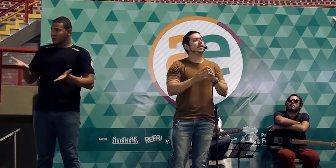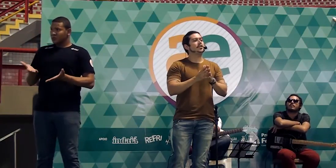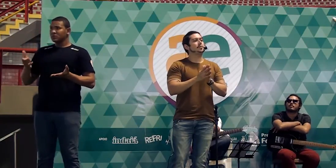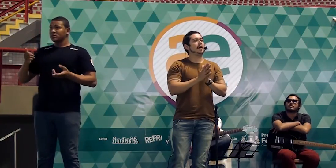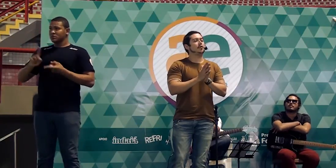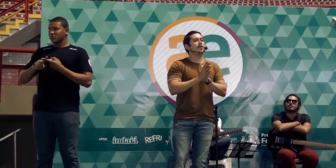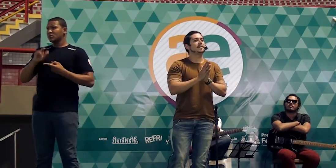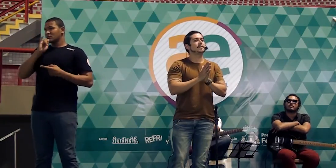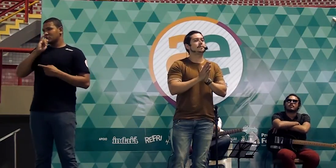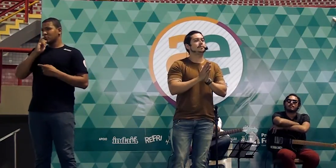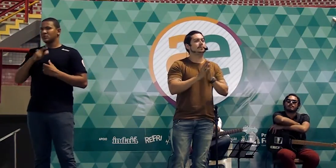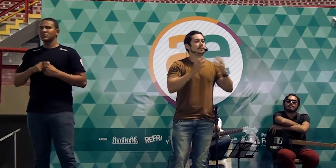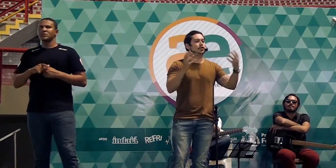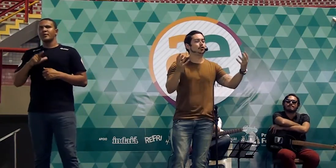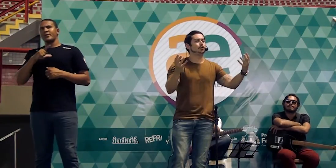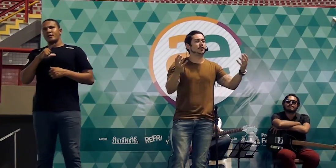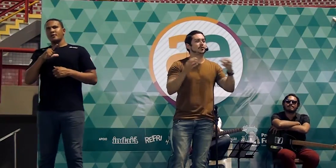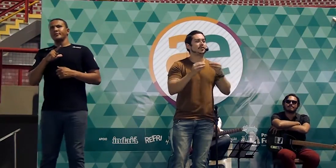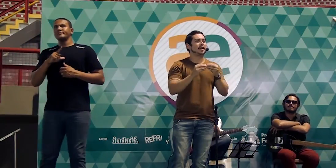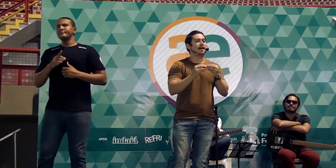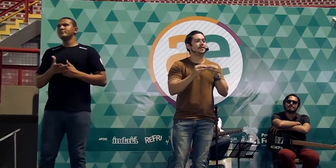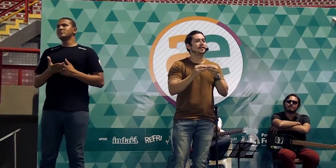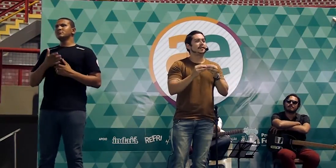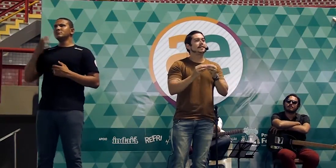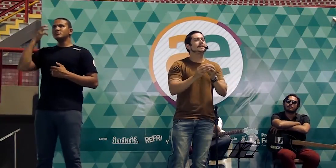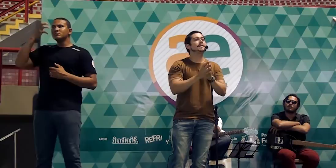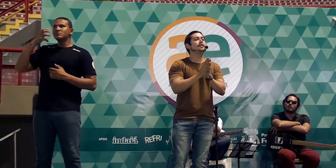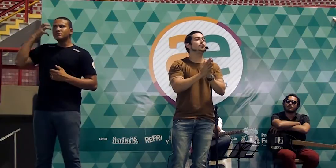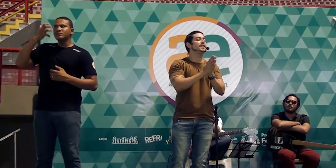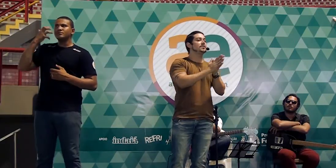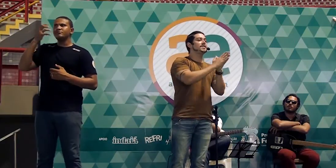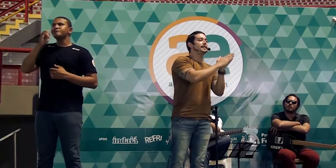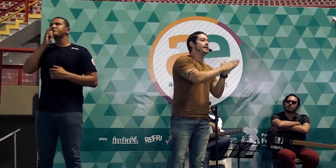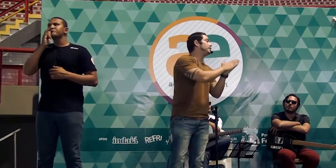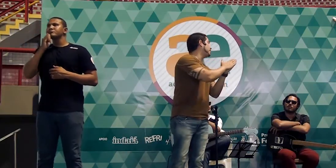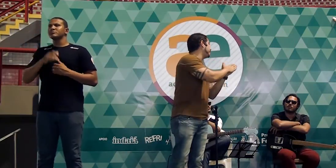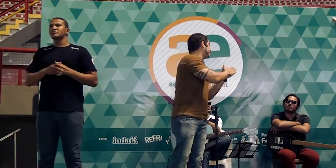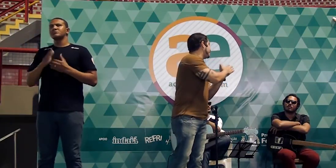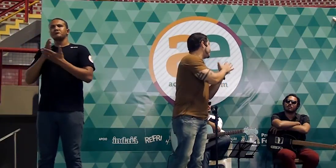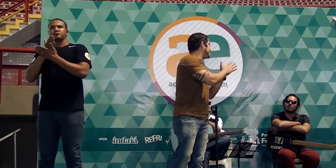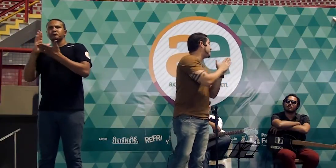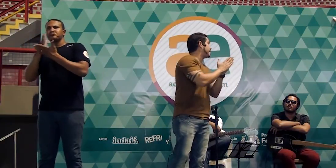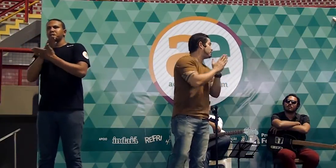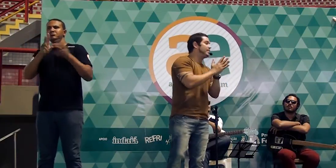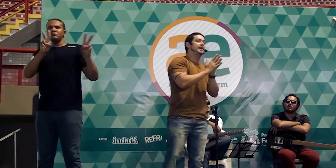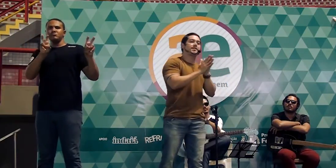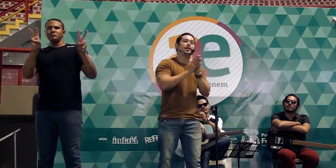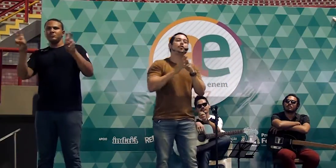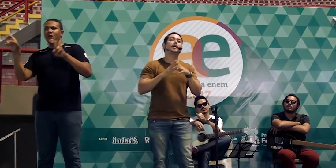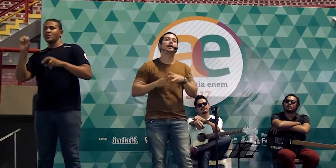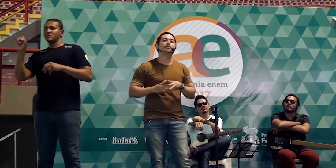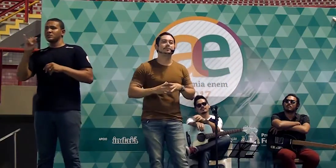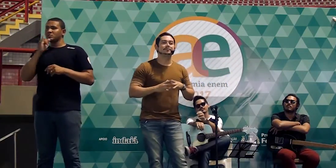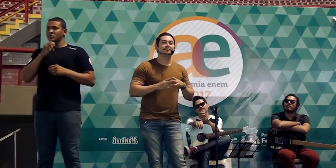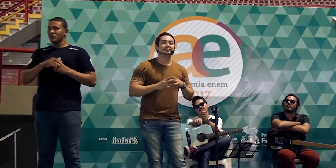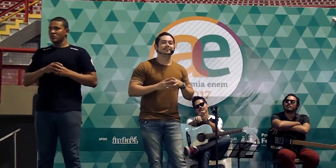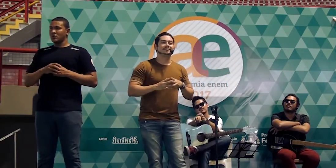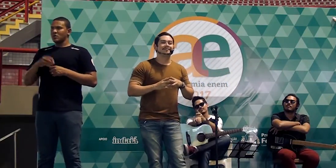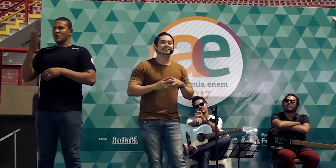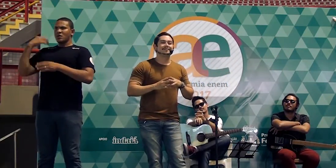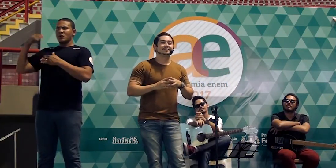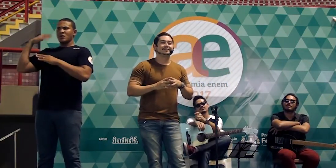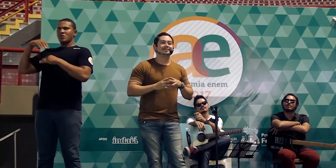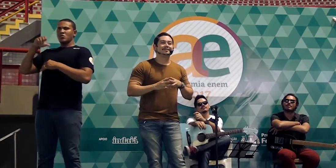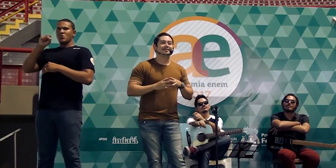tá? Quando a gente pega algumas estruturas musicais, se nos anos 70 e 80 você dissesse para sua mãe que ia ser roqueiro,